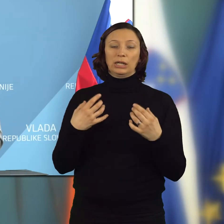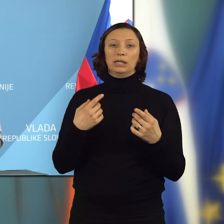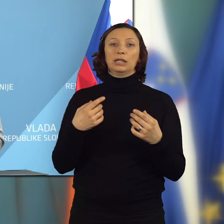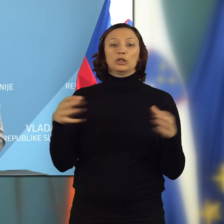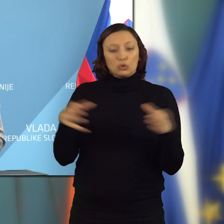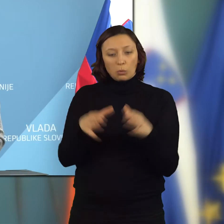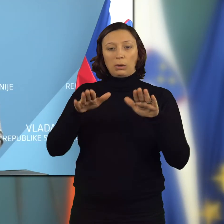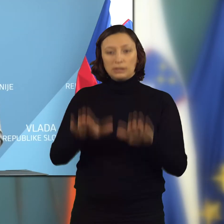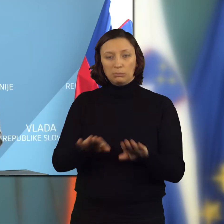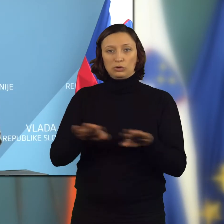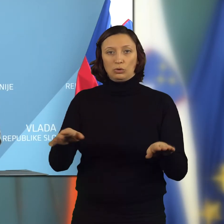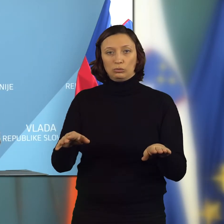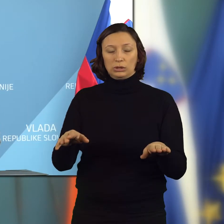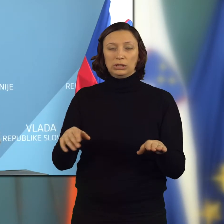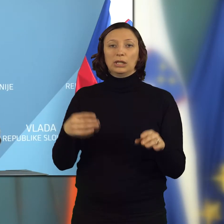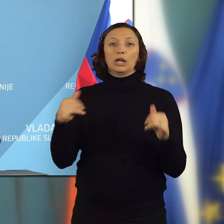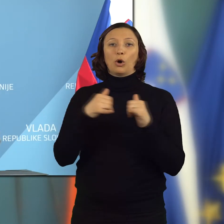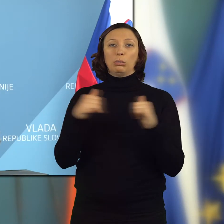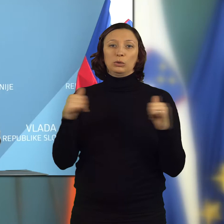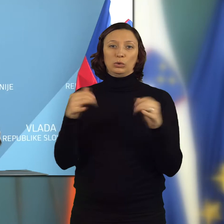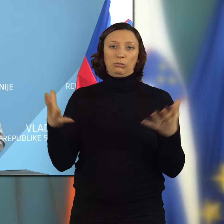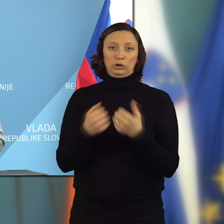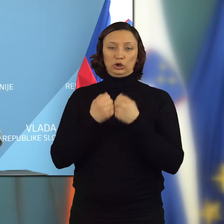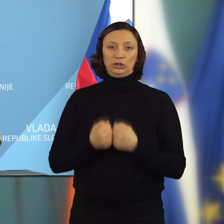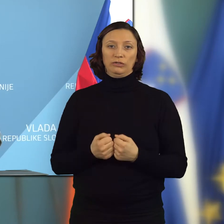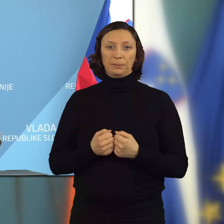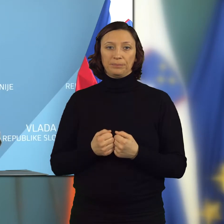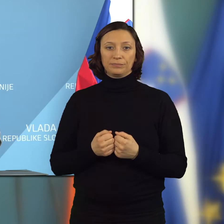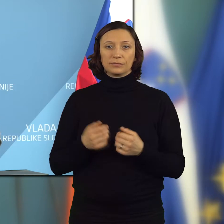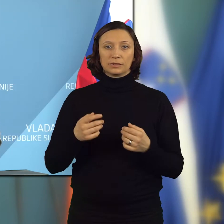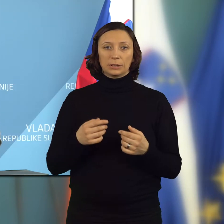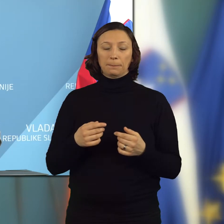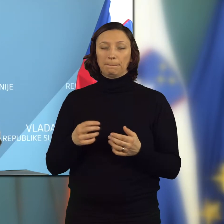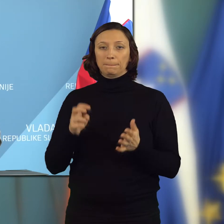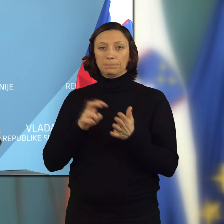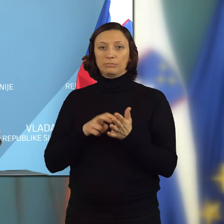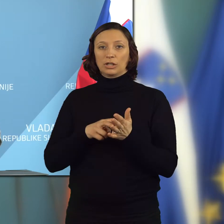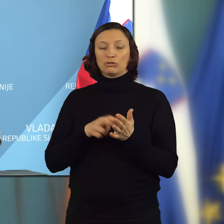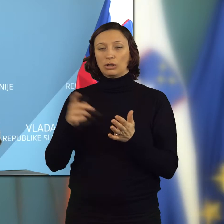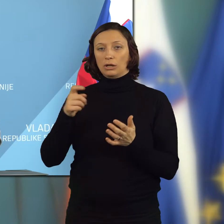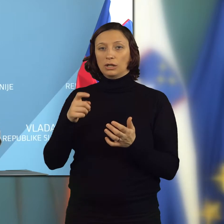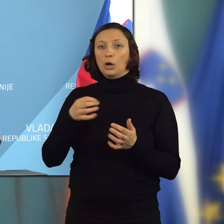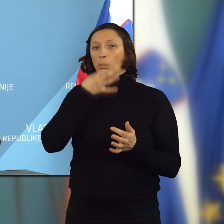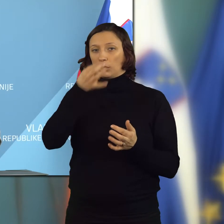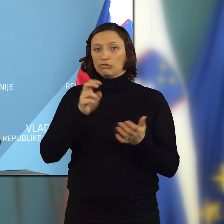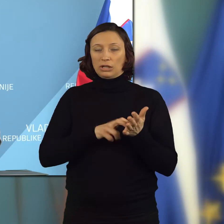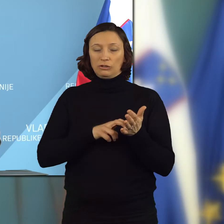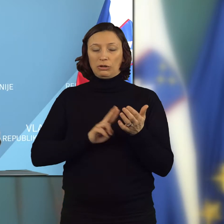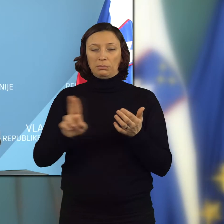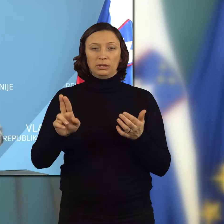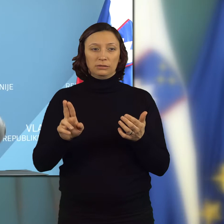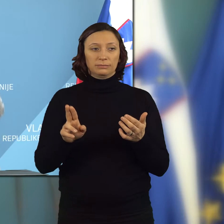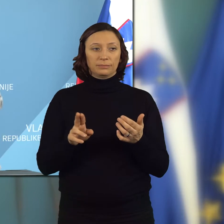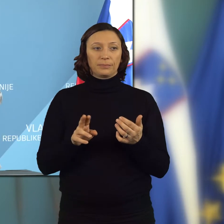Želeli bi se dialoga za skupno mizo in da skupaj oblikujemo rešitve. Kolegici sta bili potrpežljivi, Planet